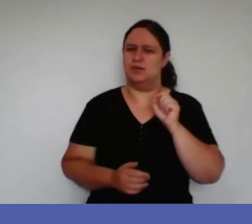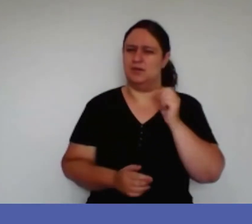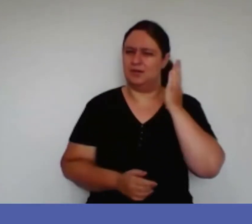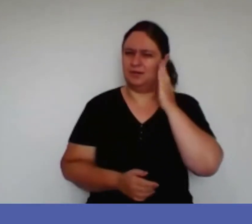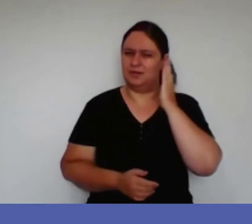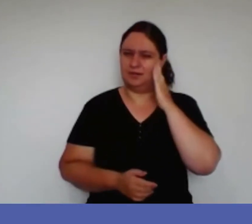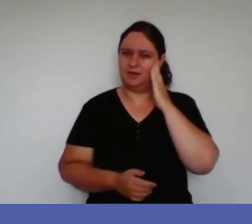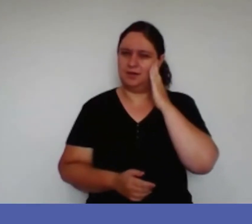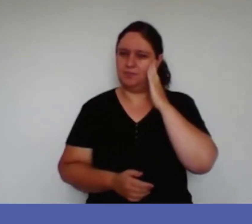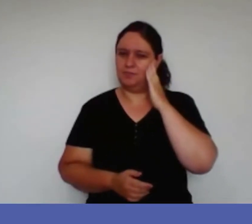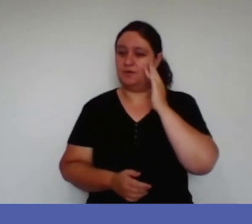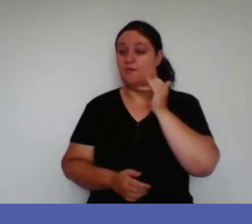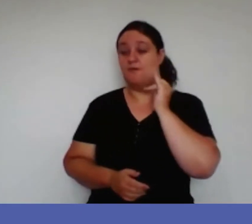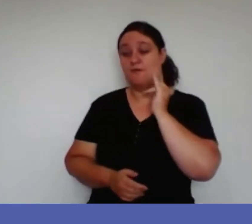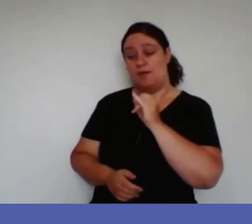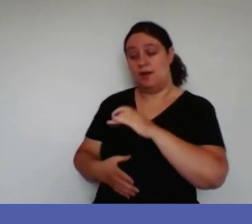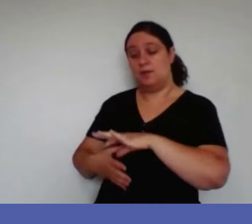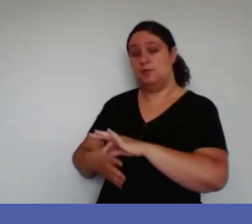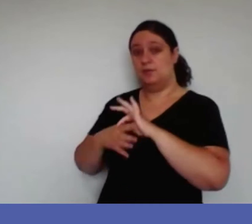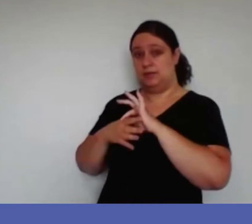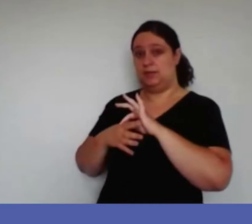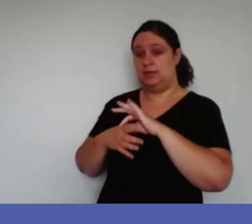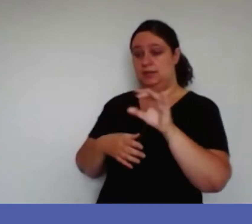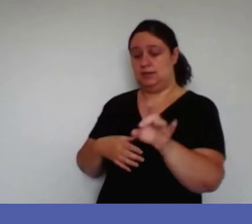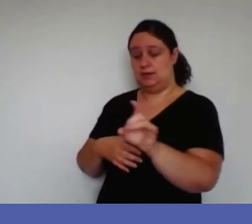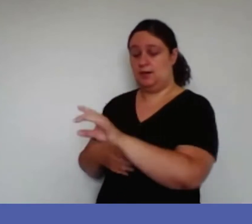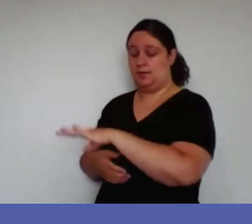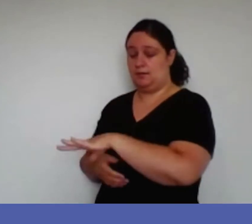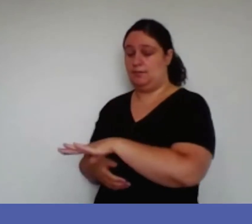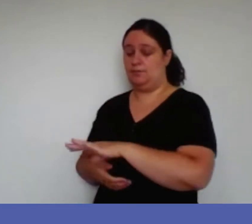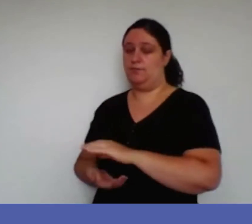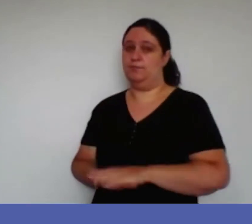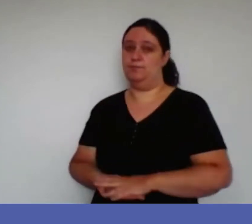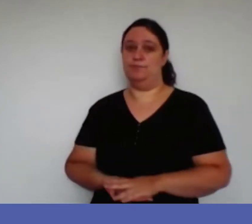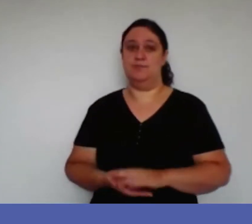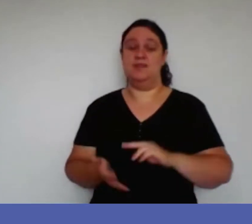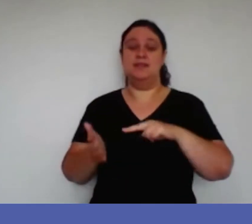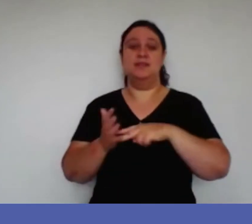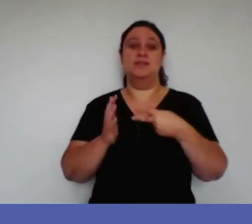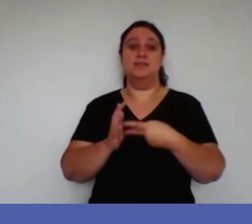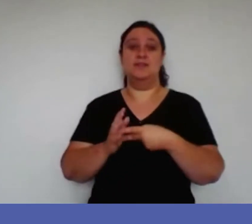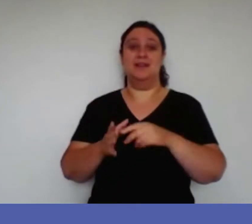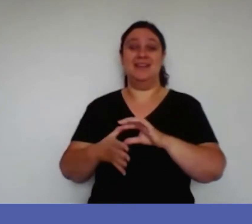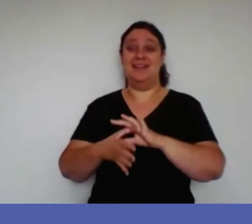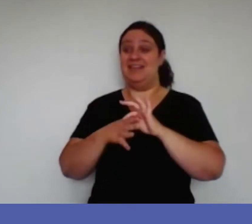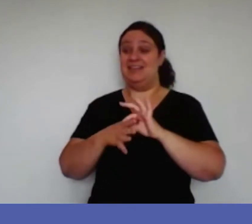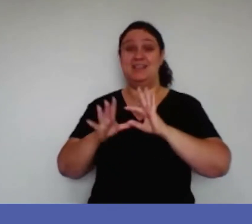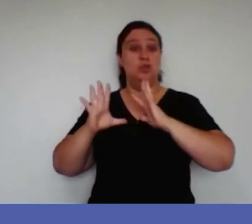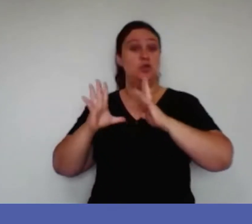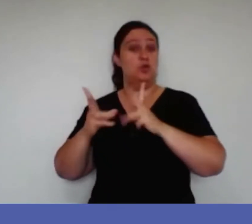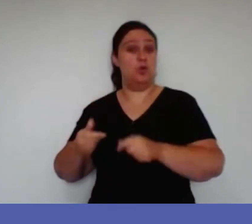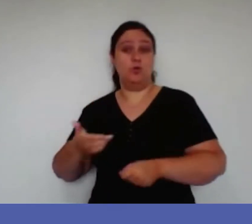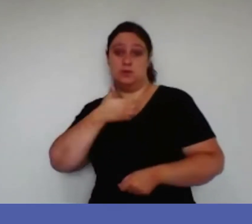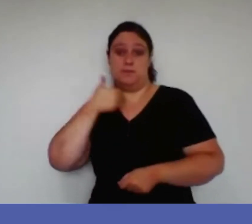dessas igrejas, significa que todos os irmãos líderes das igrejas têm que ser turbinados.